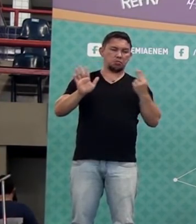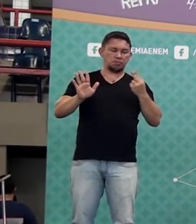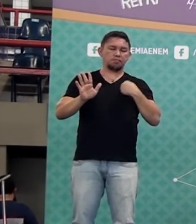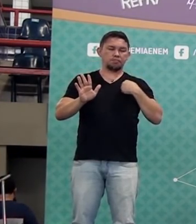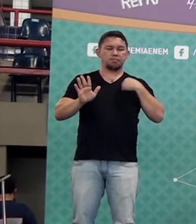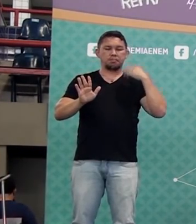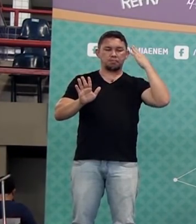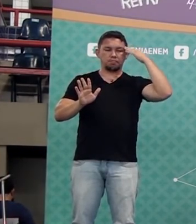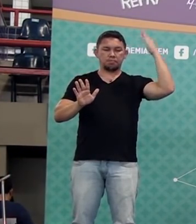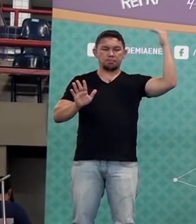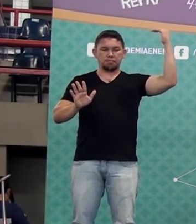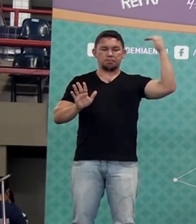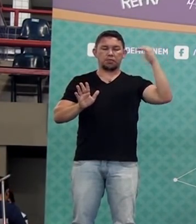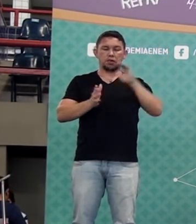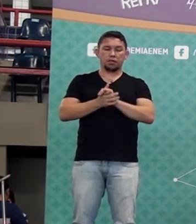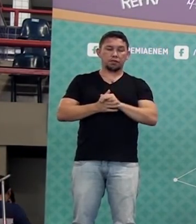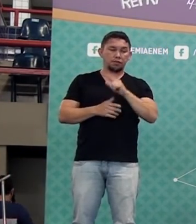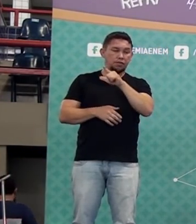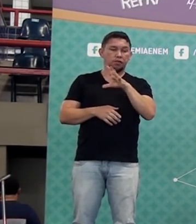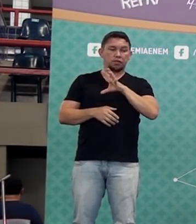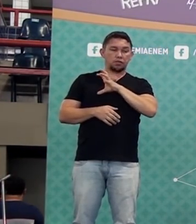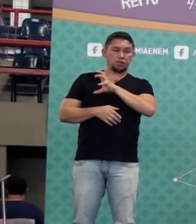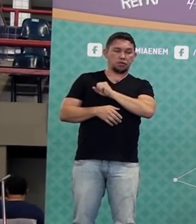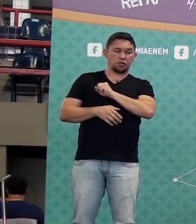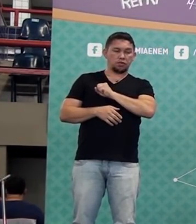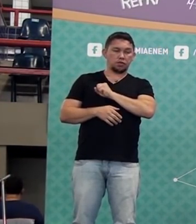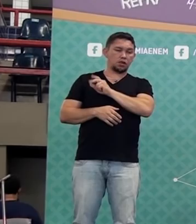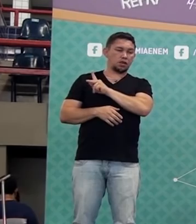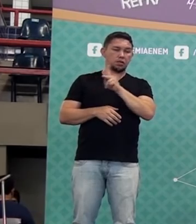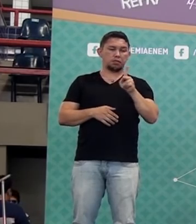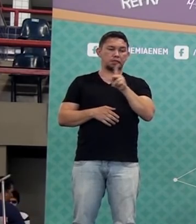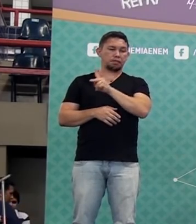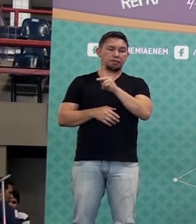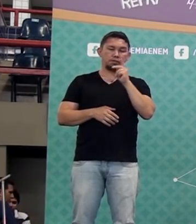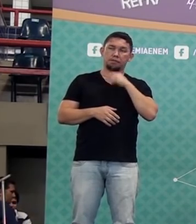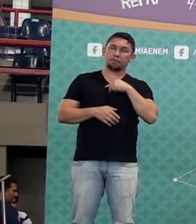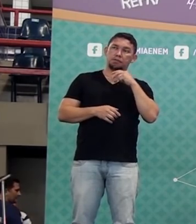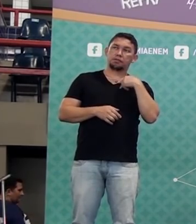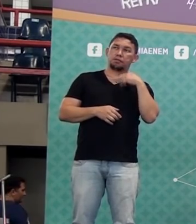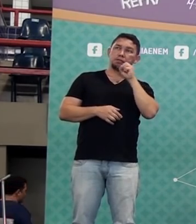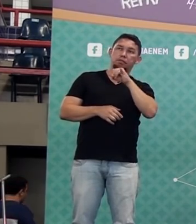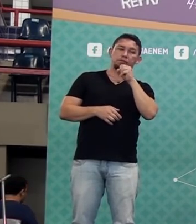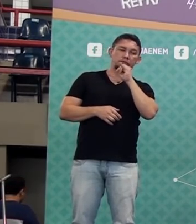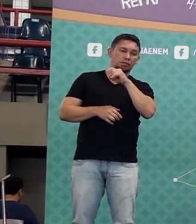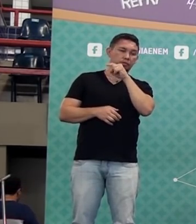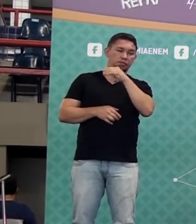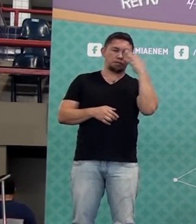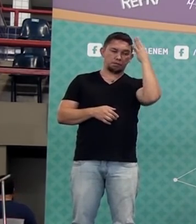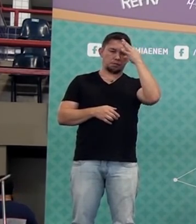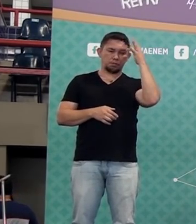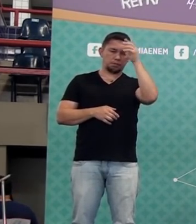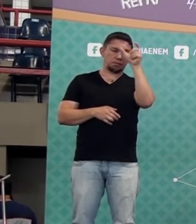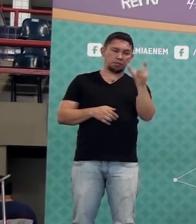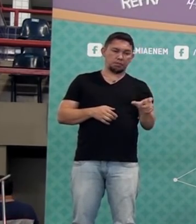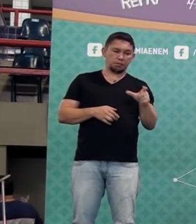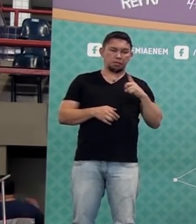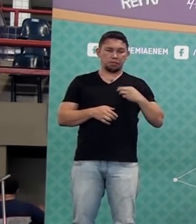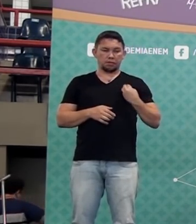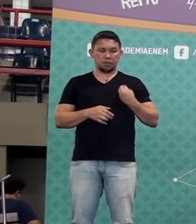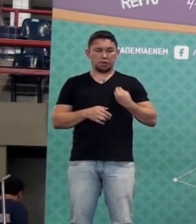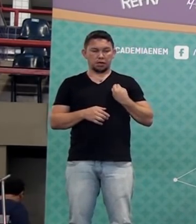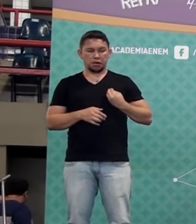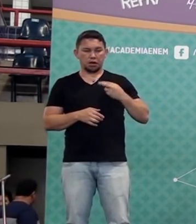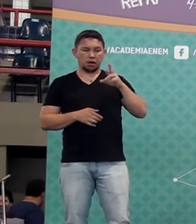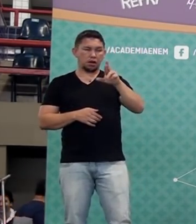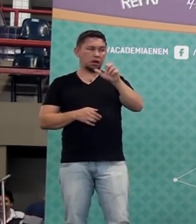XX, e veja vocês, ela foi apaixonada pelo seu professor. Seu professor era um filósofo chamado Heidegger, e